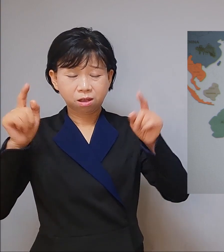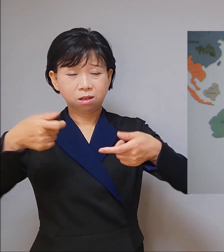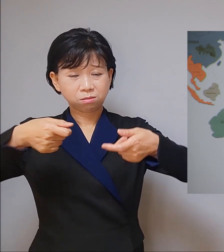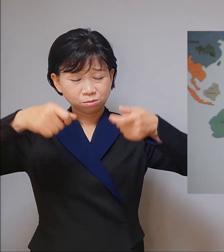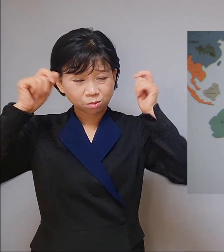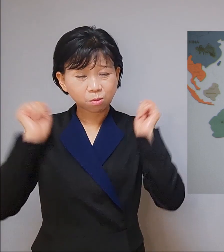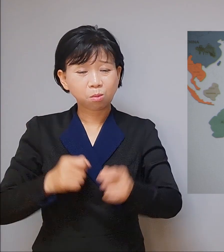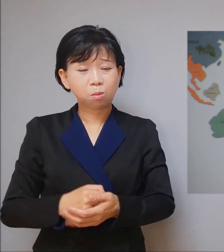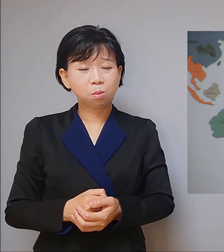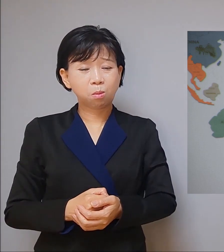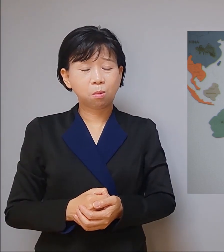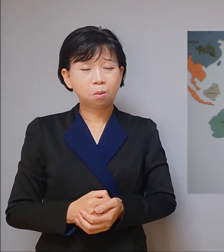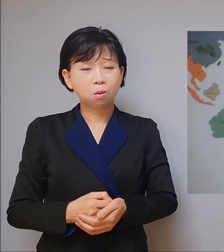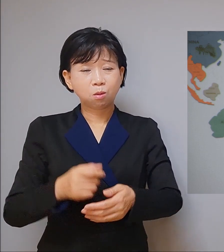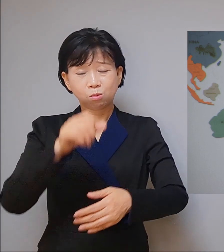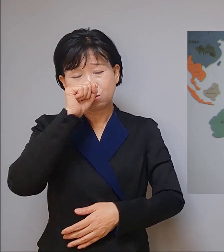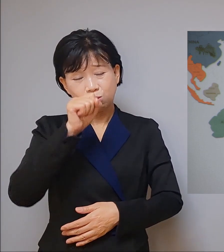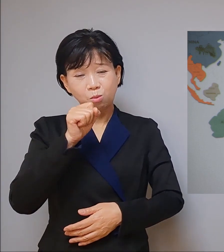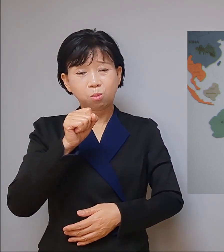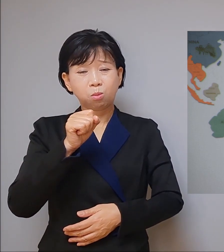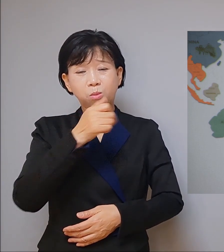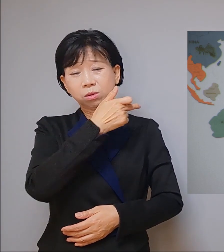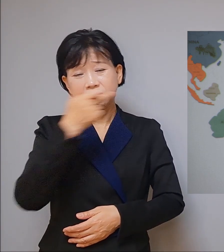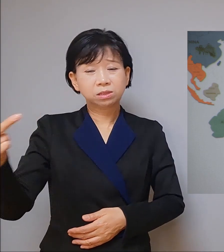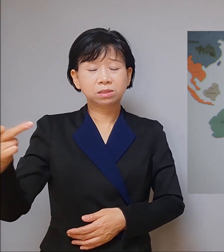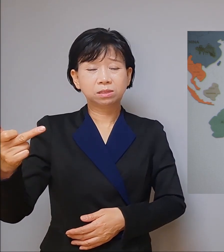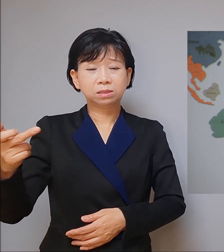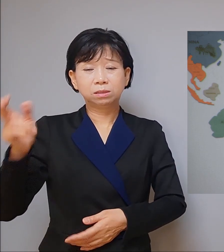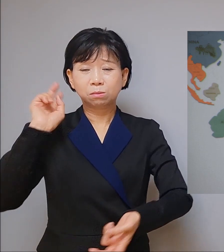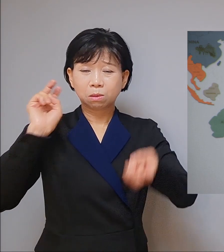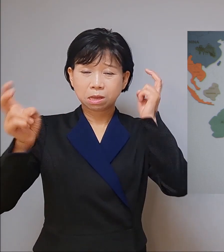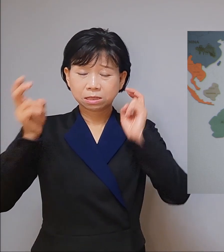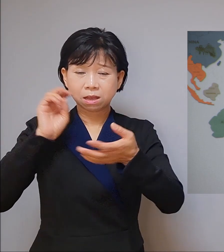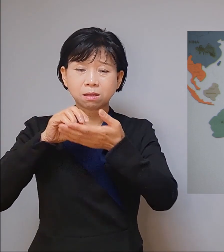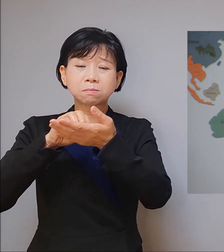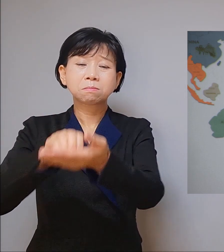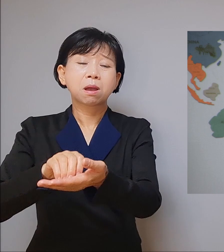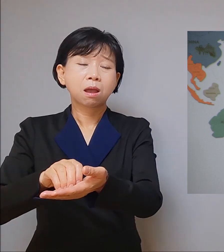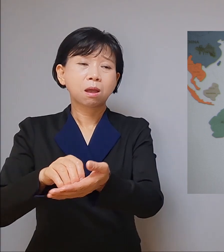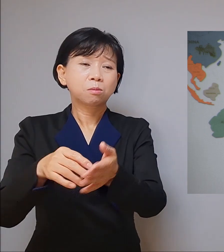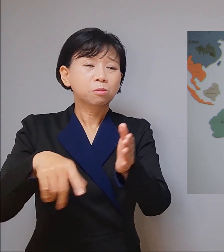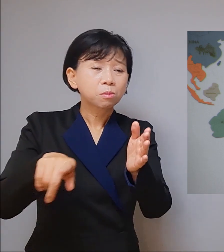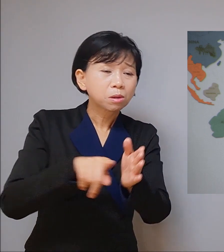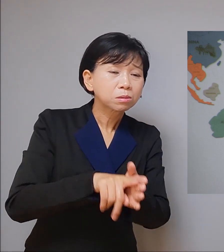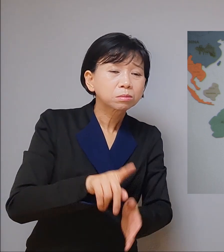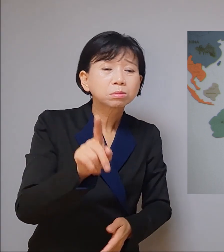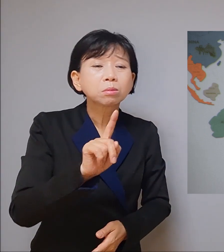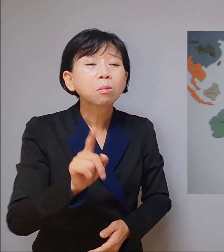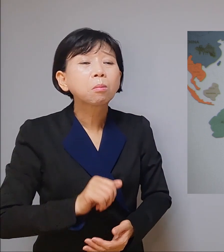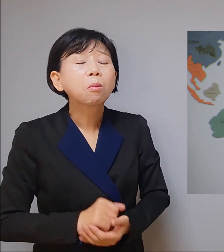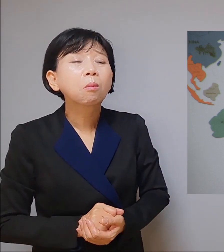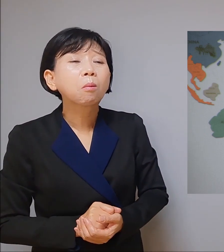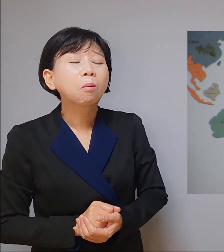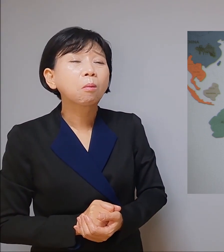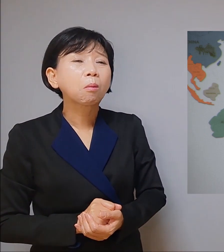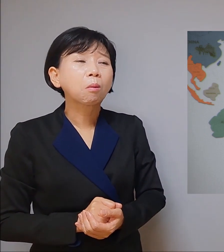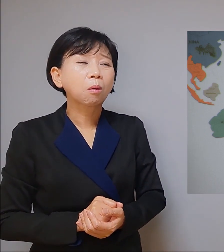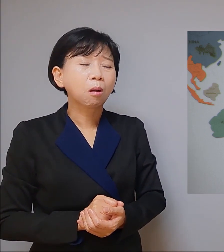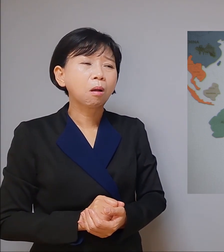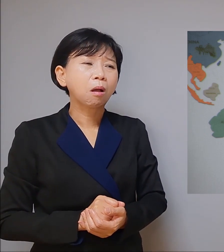위해 안달복달을 합니다. 결국 학력과 이력을 위조하는 일까지도